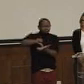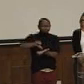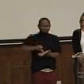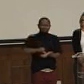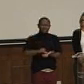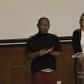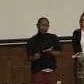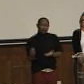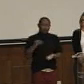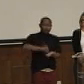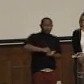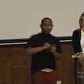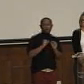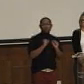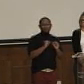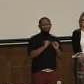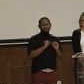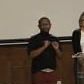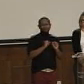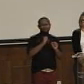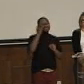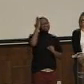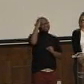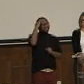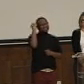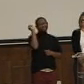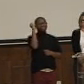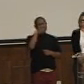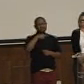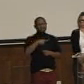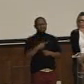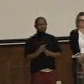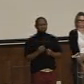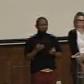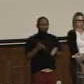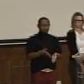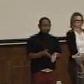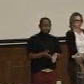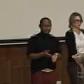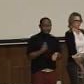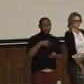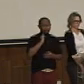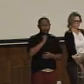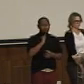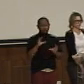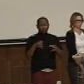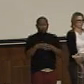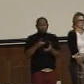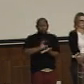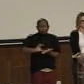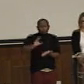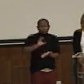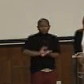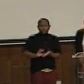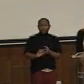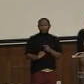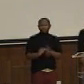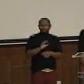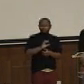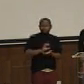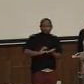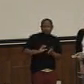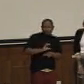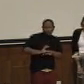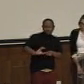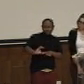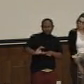grande dificuldade. E eu avisei isso no Conselho de Dirigentes, em função dos quadros de servidores. O pessoal,